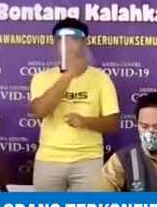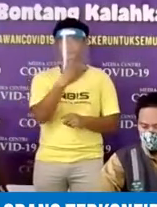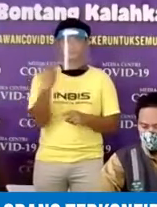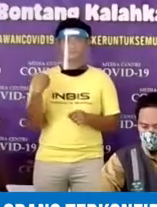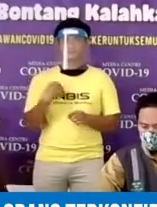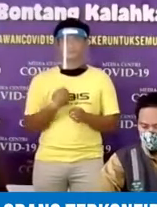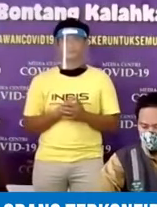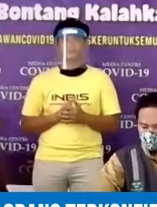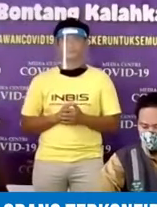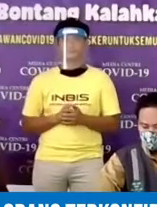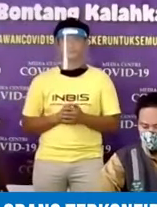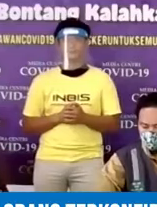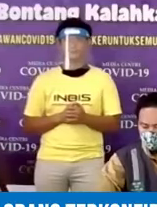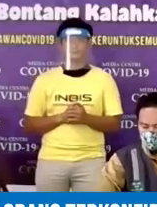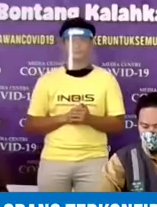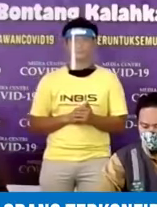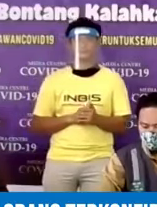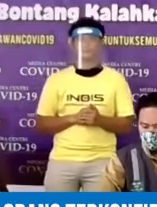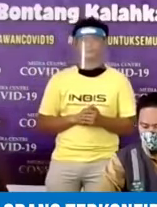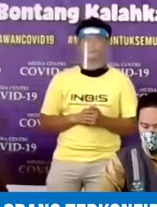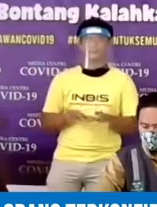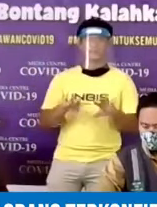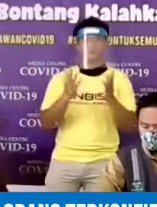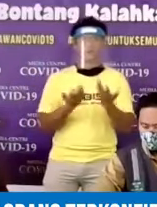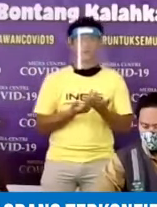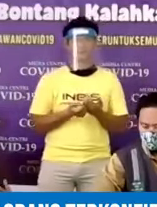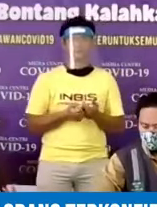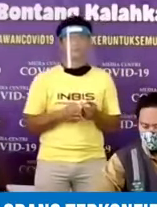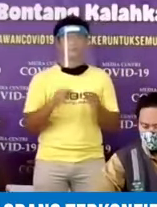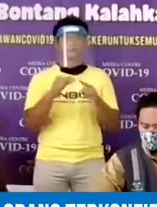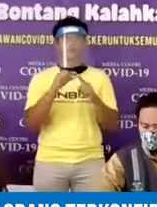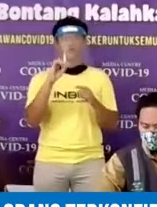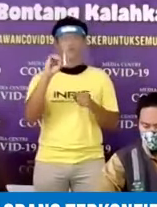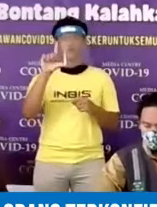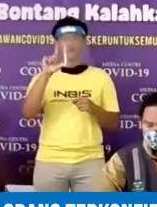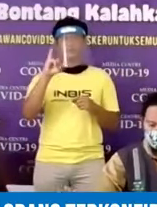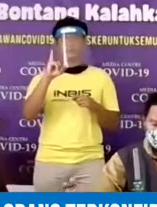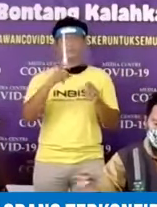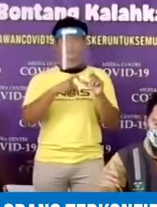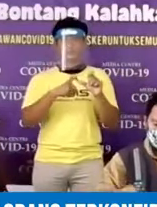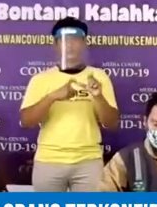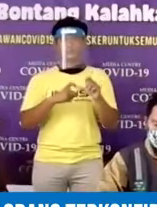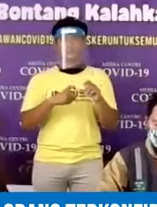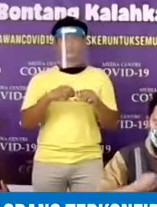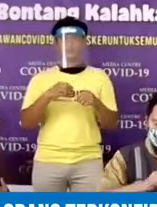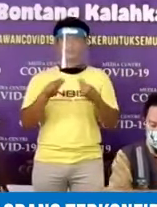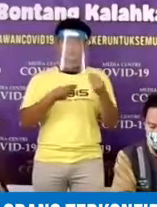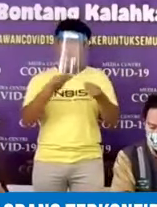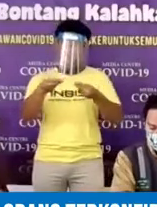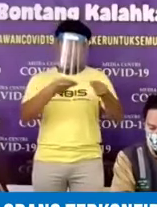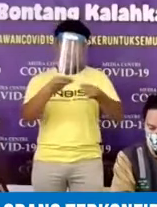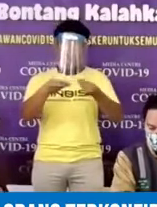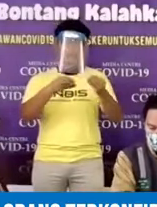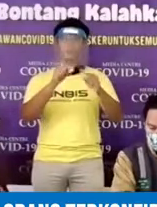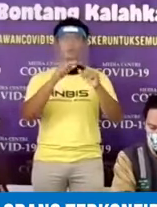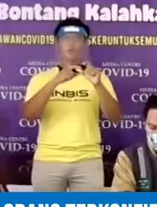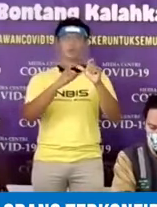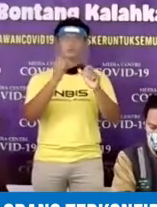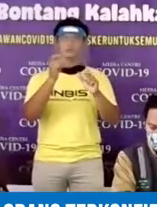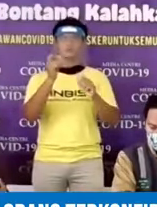kesatuan tni polri hai di tempat-tempat umum di pasar rawa indah kemarin juga dilakukan oleh pkk dan seterusnya pada prinsipnya